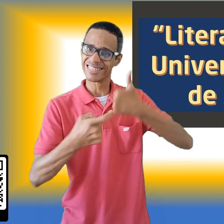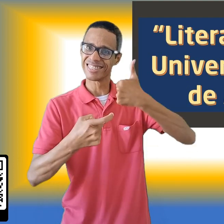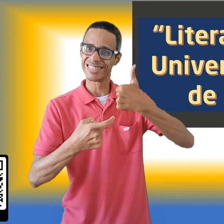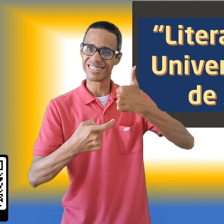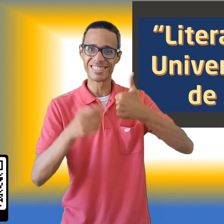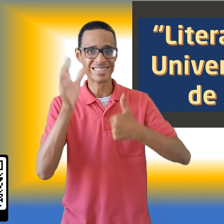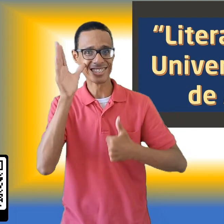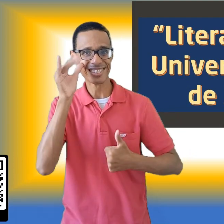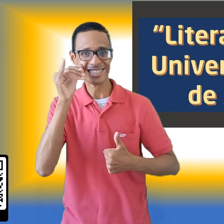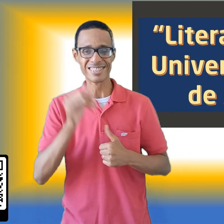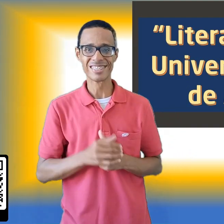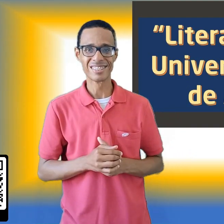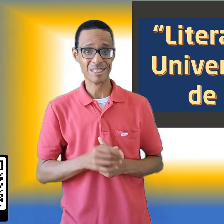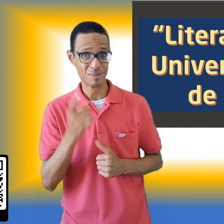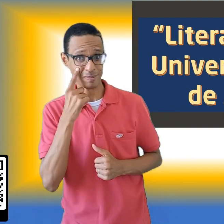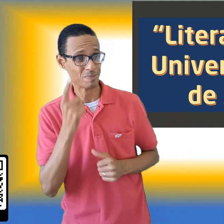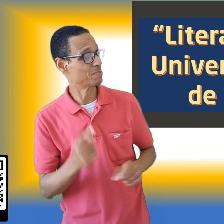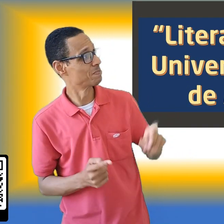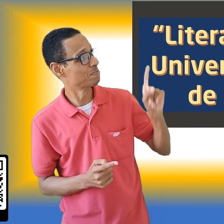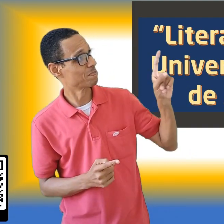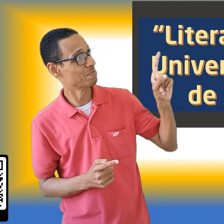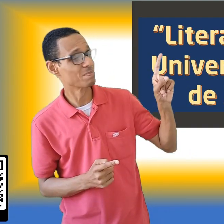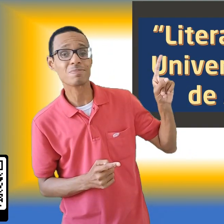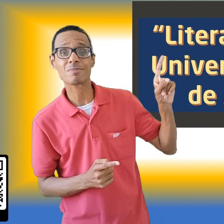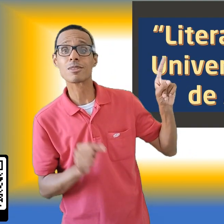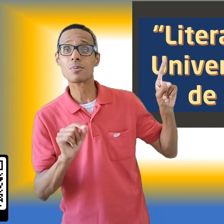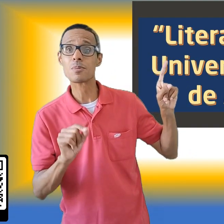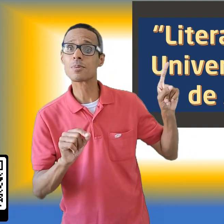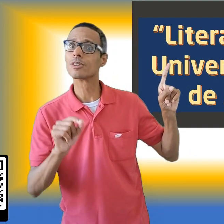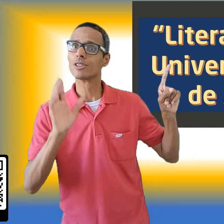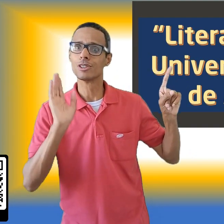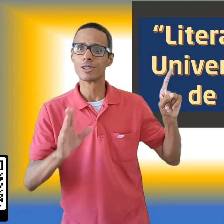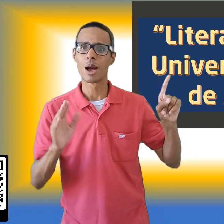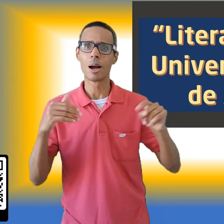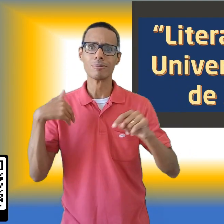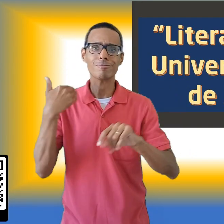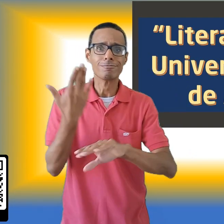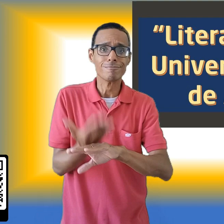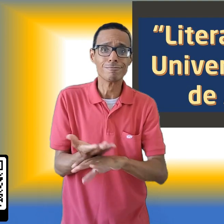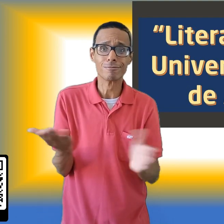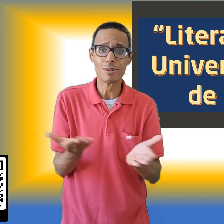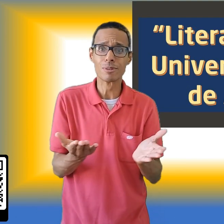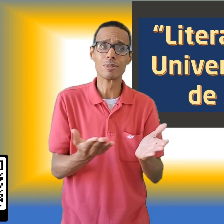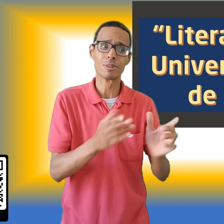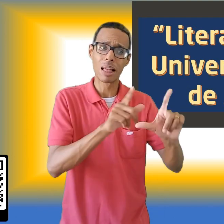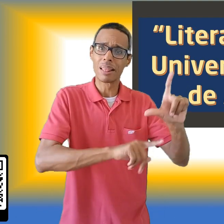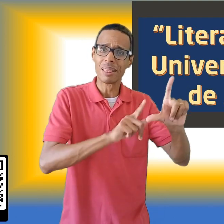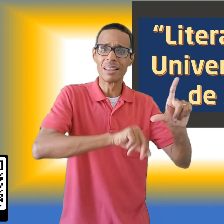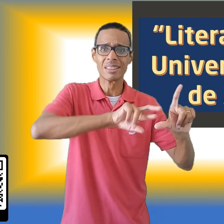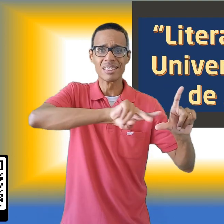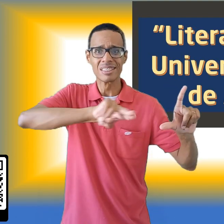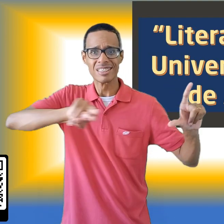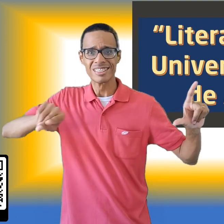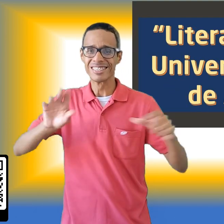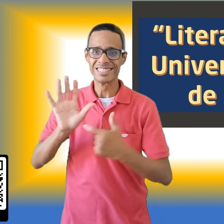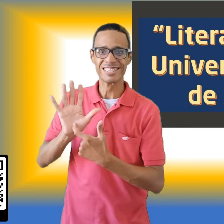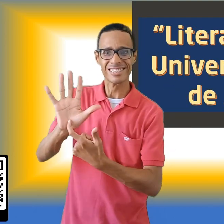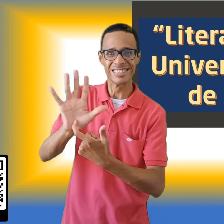vai encontrar as outras letras já apresentadas. Na próxima semana, o bloco 4 já